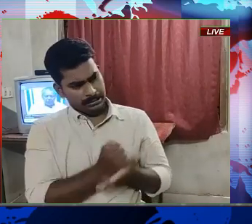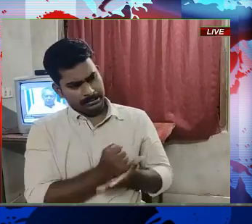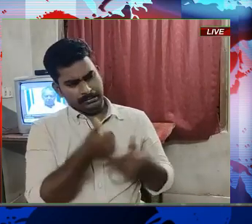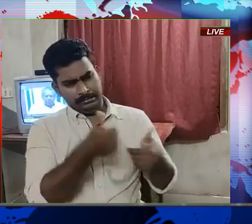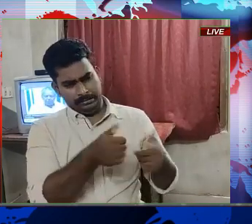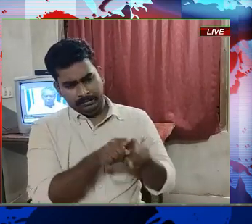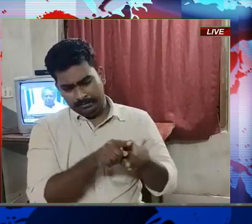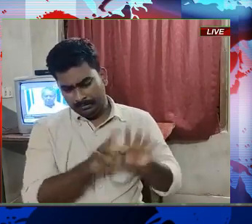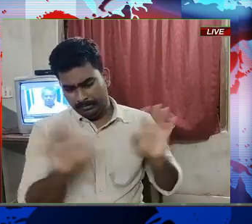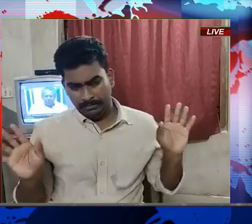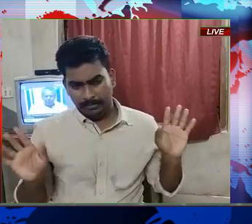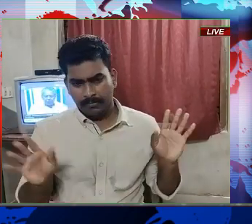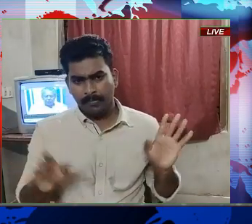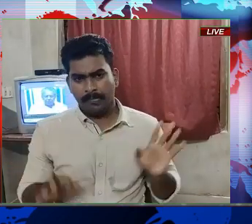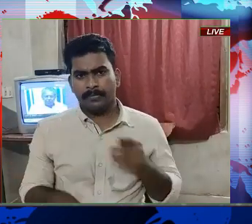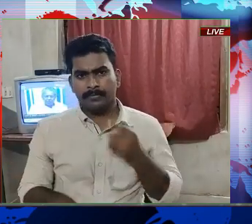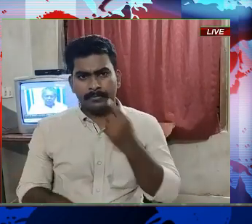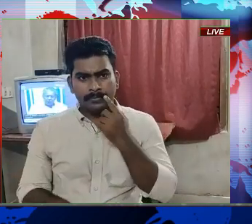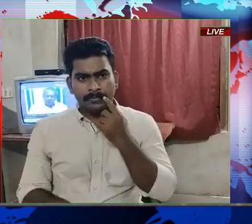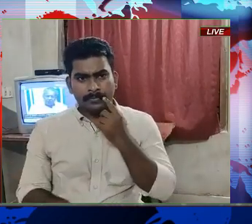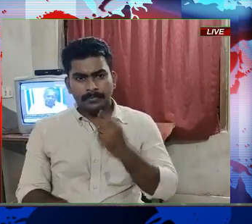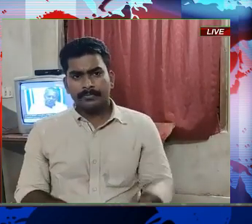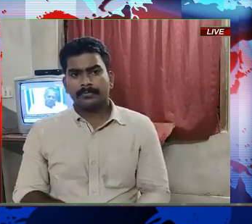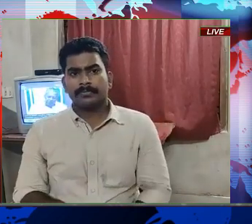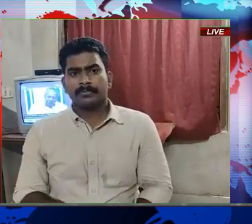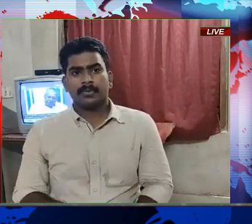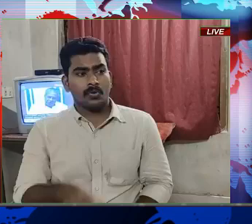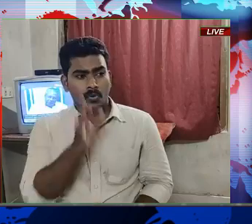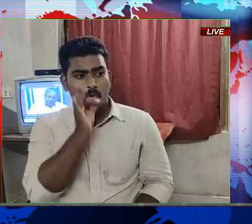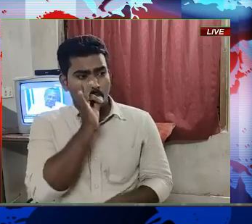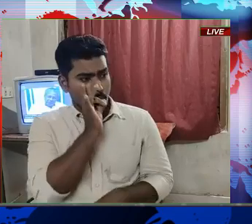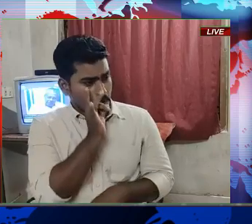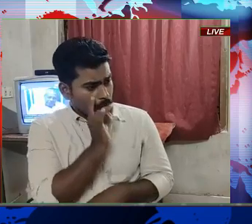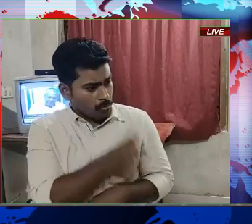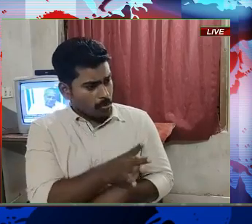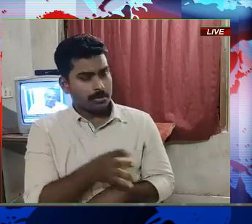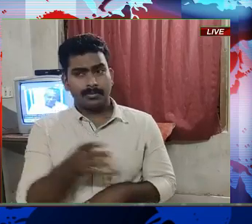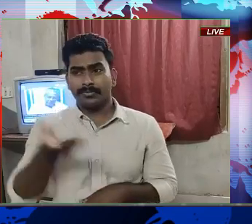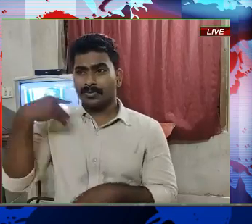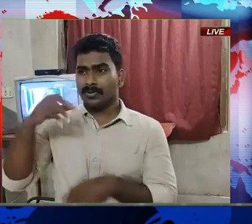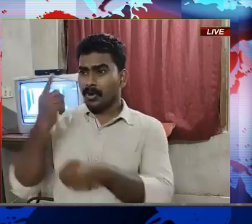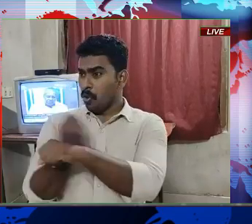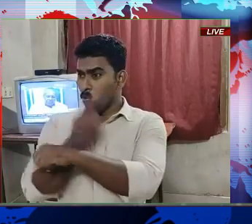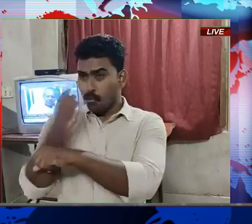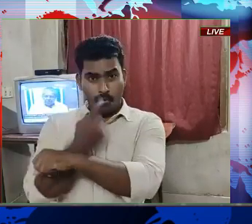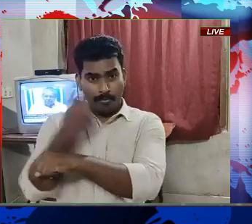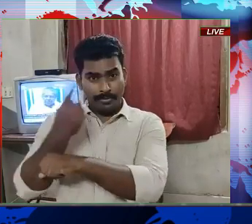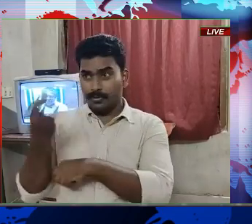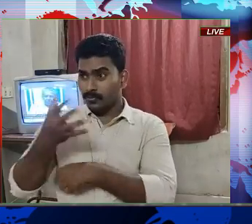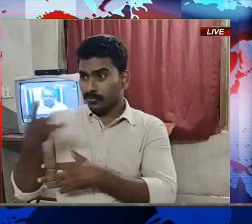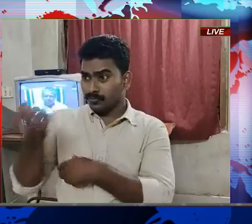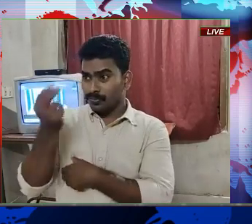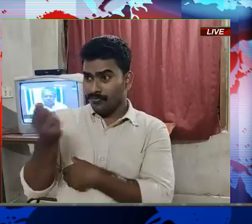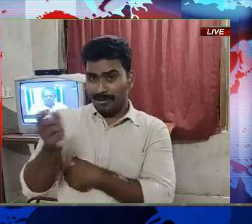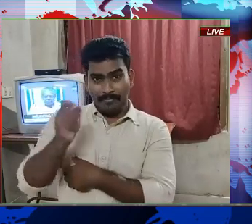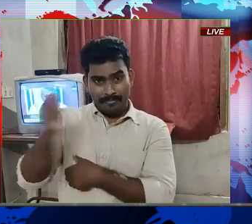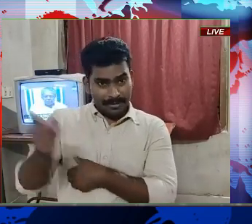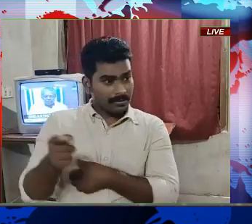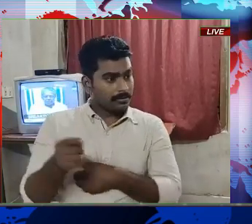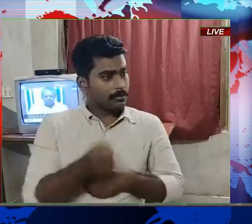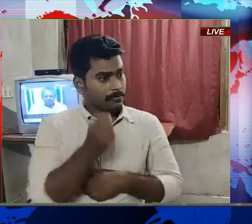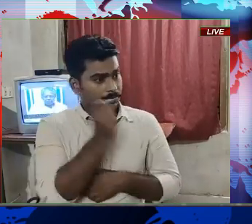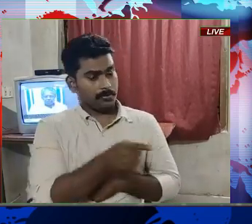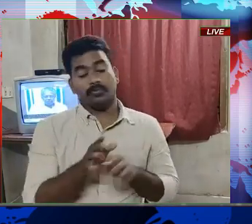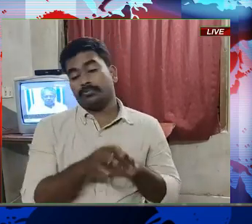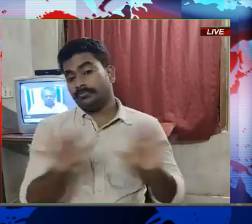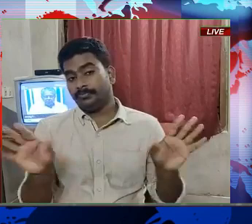CM, സമൂഹ വ്യാപനത്തിന്റെ ഒരു ആശങ്ക ഇപ്പോഴും നിലനിൽക്കുകയാണ്. ഇന്നത്തെ 24 കേസിൽ 9 എണ്ണം മാത്രമാണ് വിദേശത്ത് നിന്ന് വന്നത്, ബാക്കിയെല്ലാം